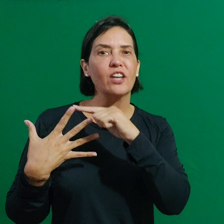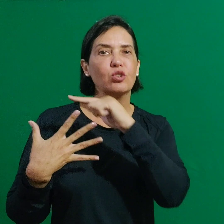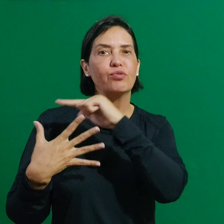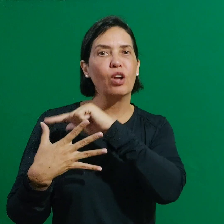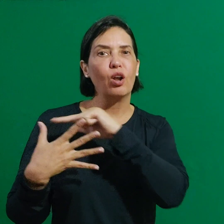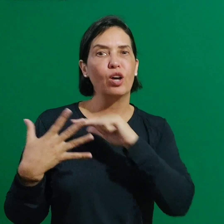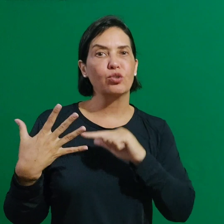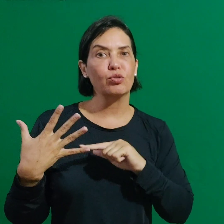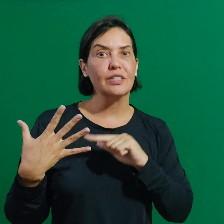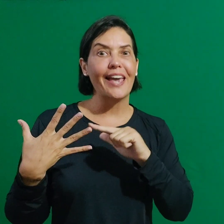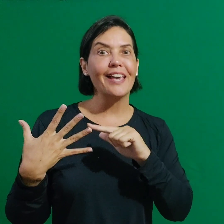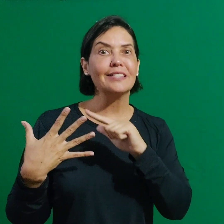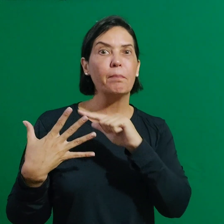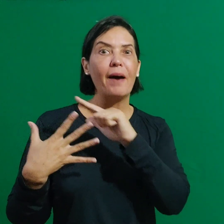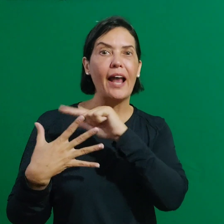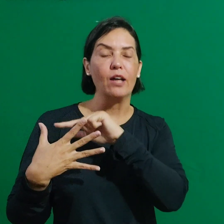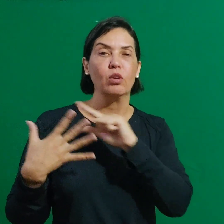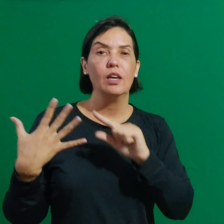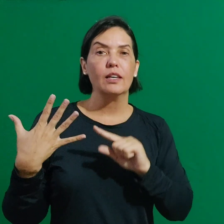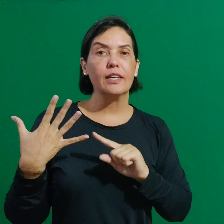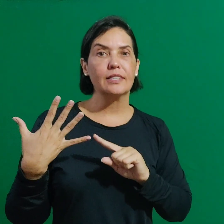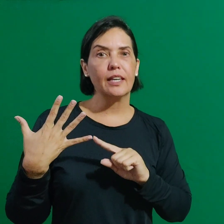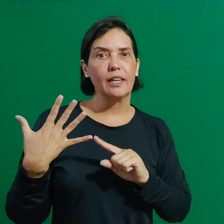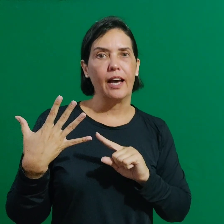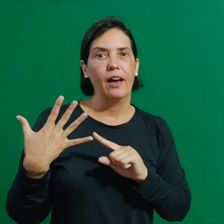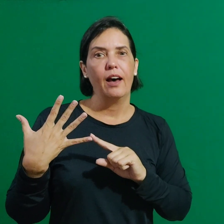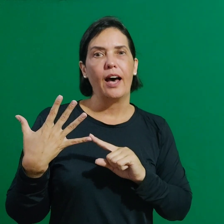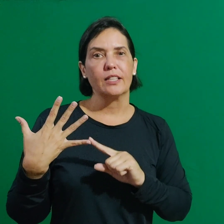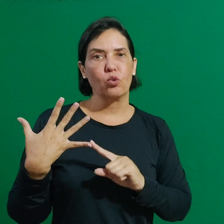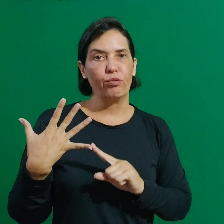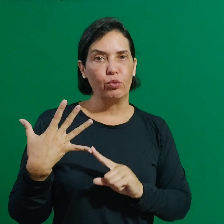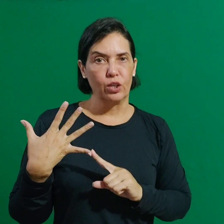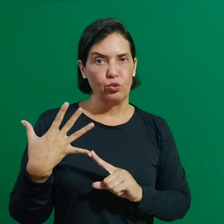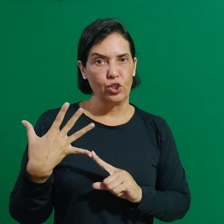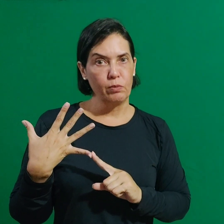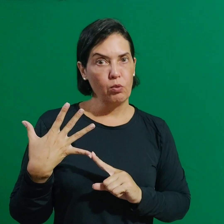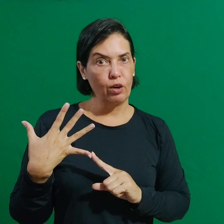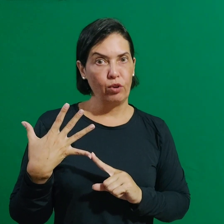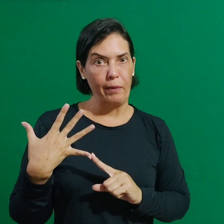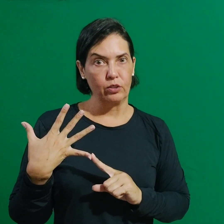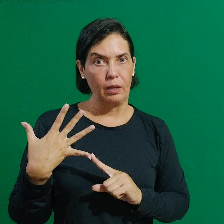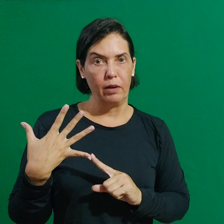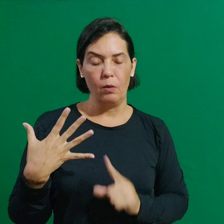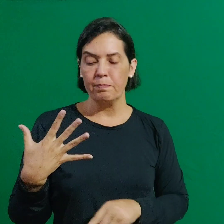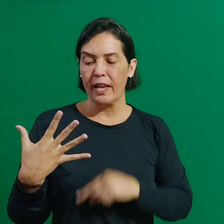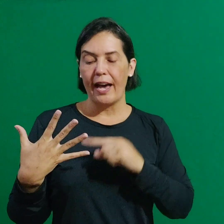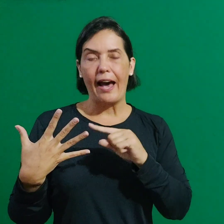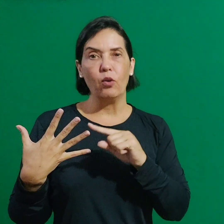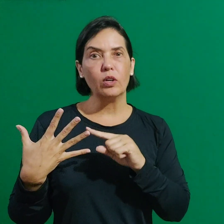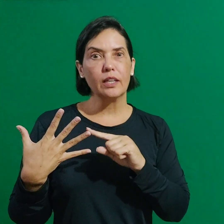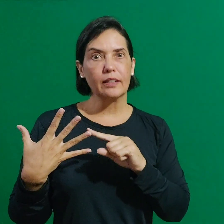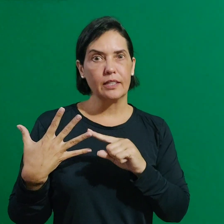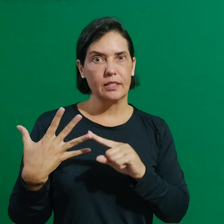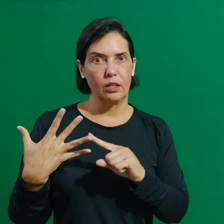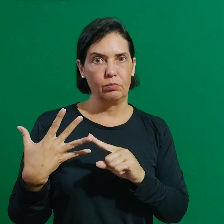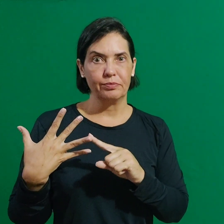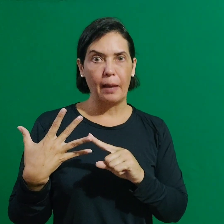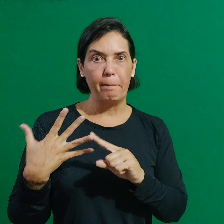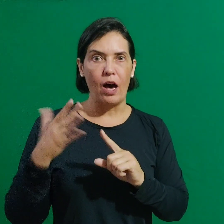fonéticos, fonológicos em separado, que seria as configurações de mão, que é o formato da mão, a orientação da